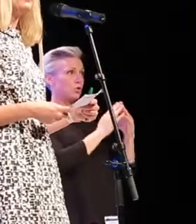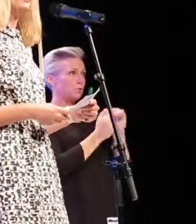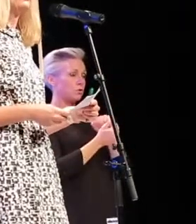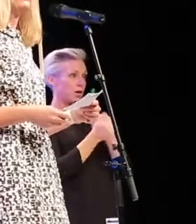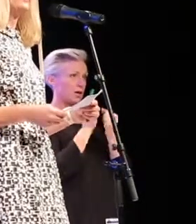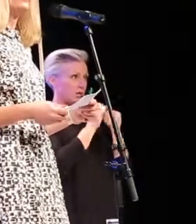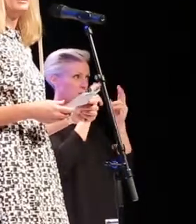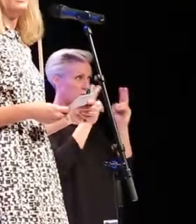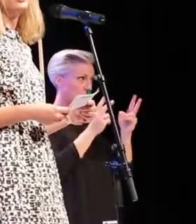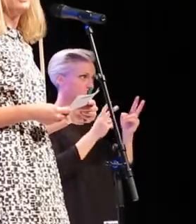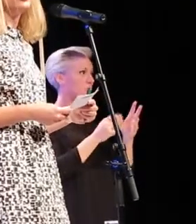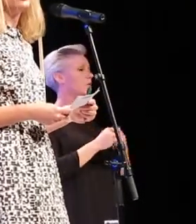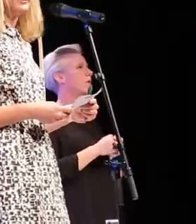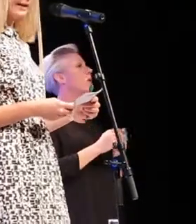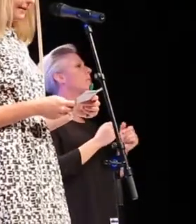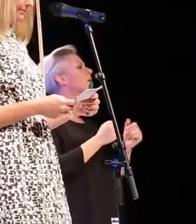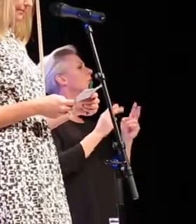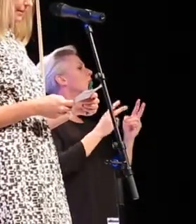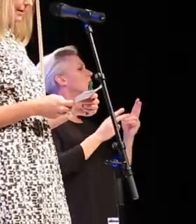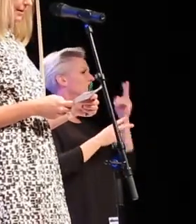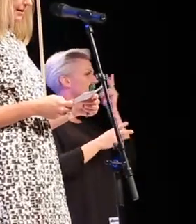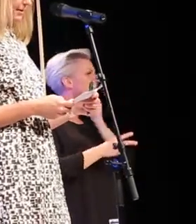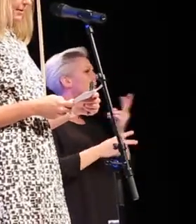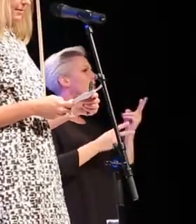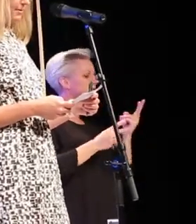egna utsläpp, men också verka som en inspirationskälla.